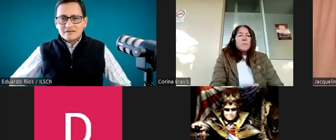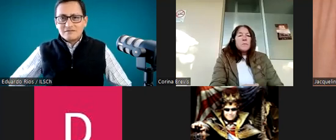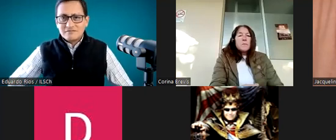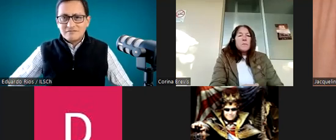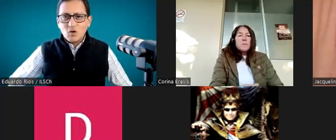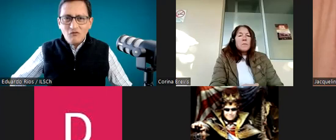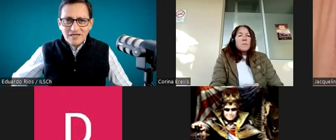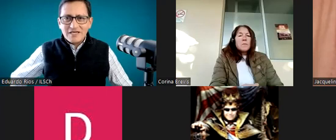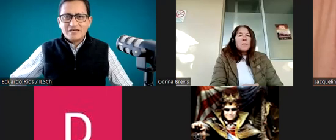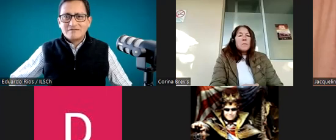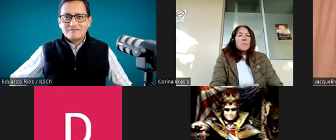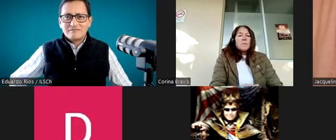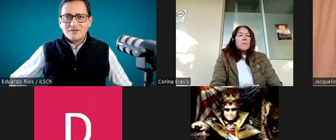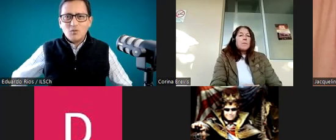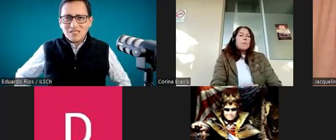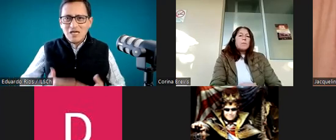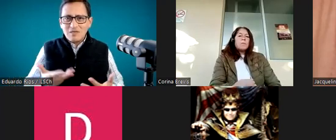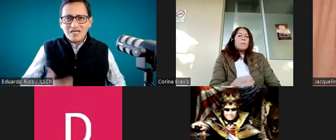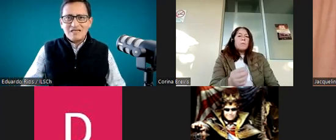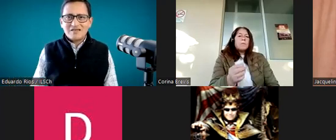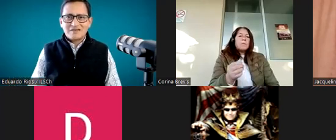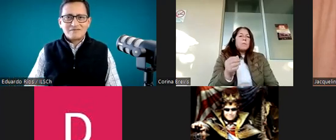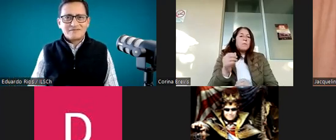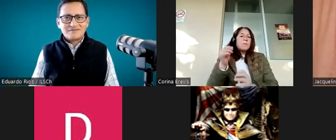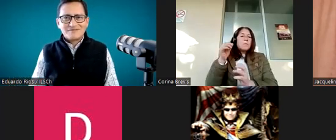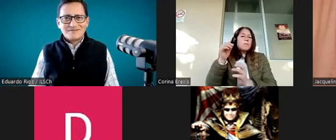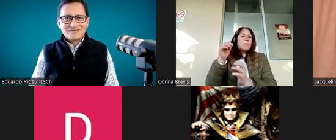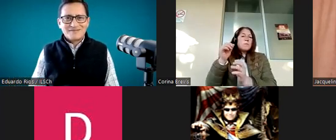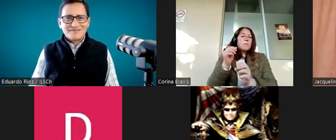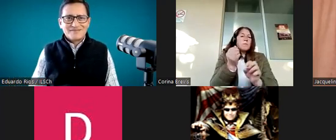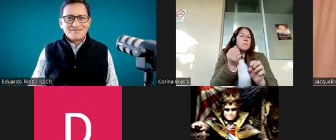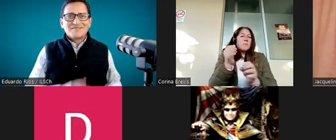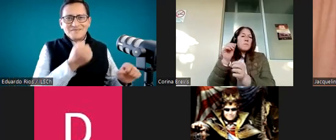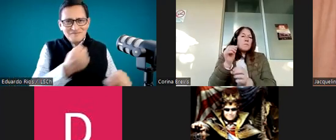barrer, ¿cómo barrerían? ¿Cómo hacemos la mímica de barrer?